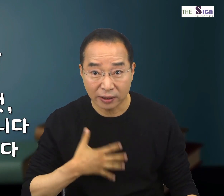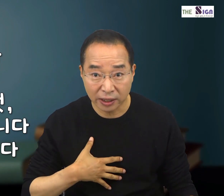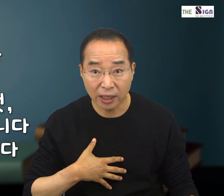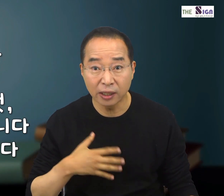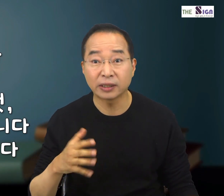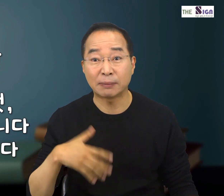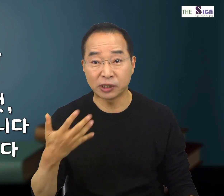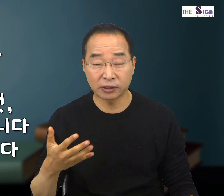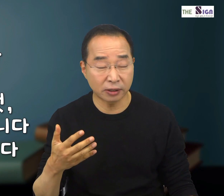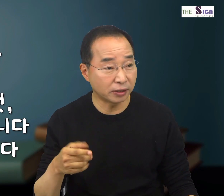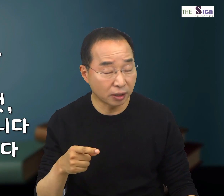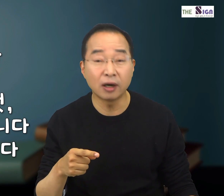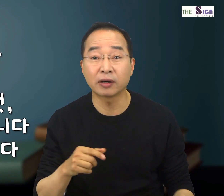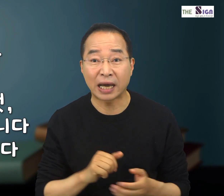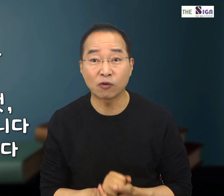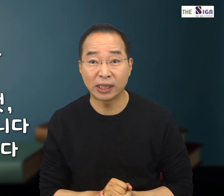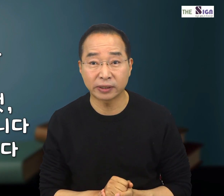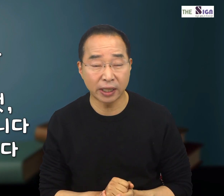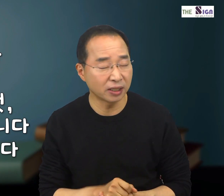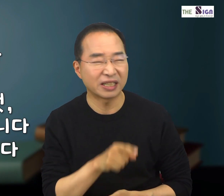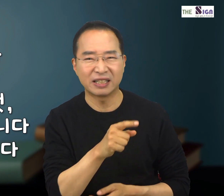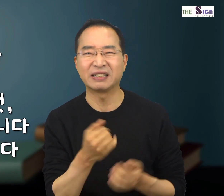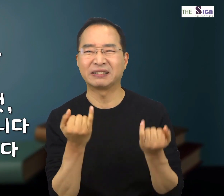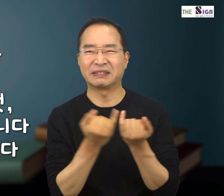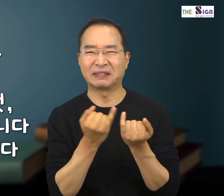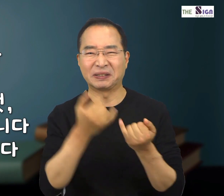알았는데 남자였어 라고 할 때